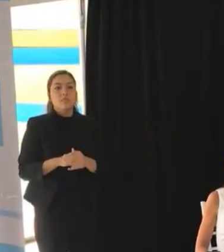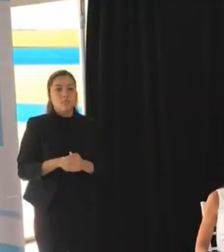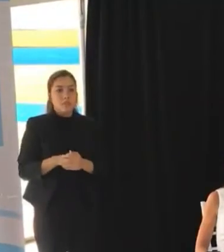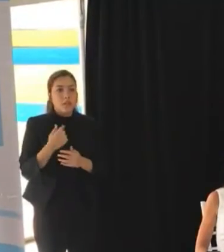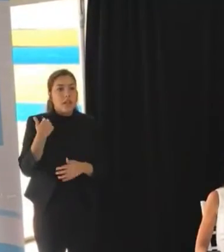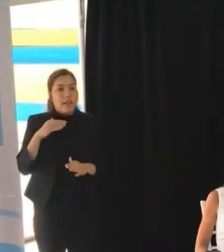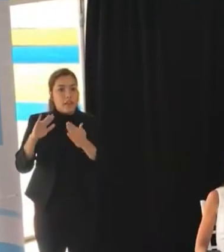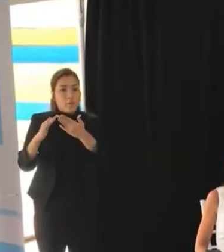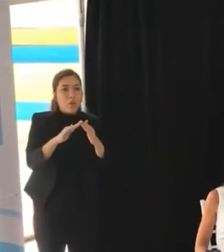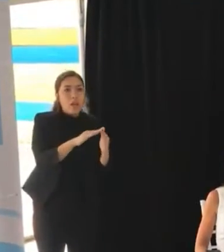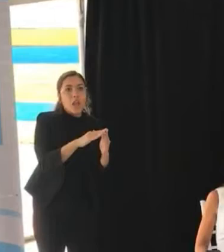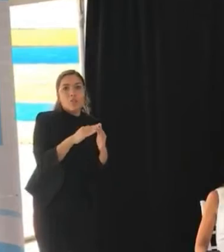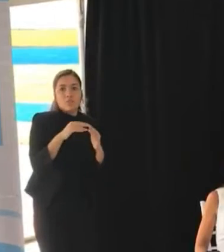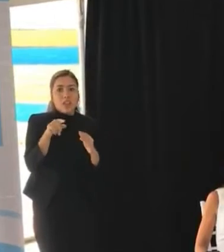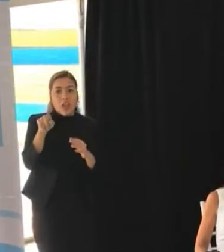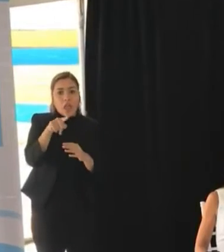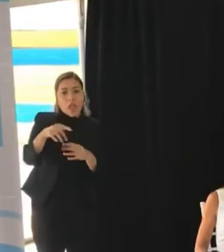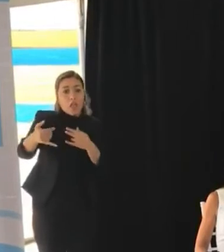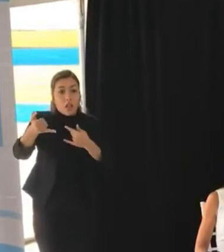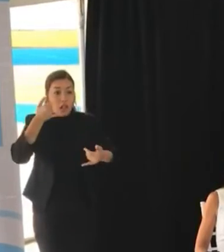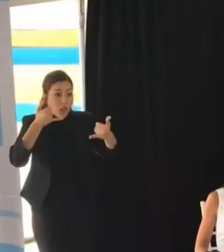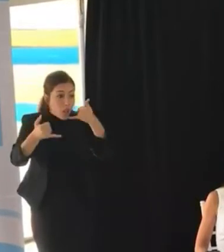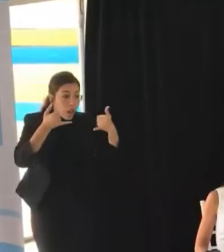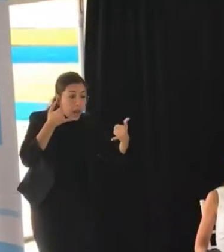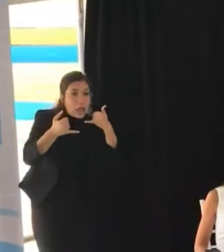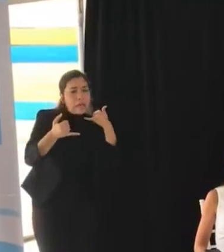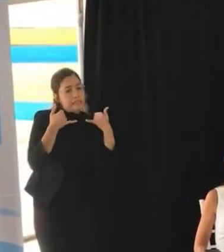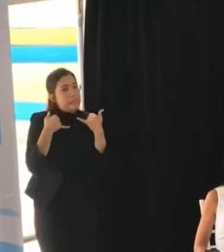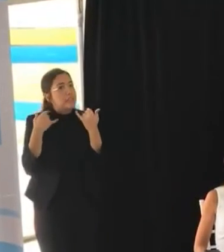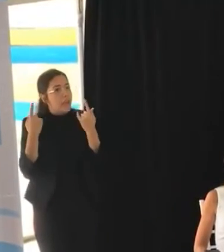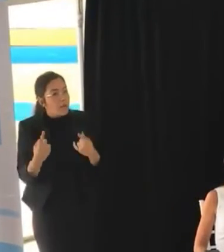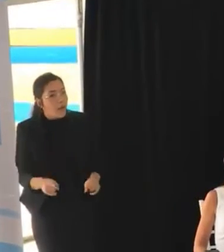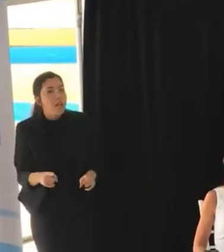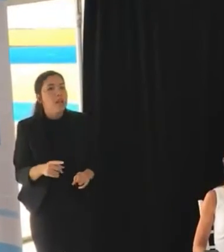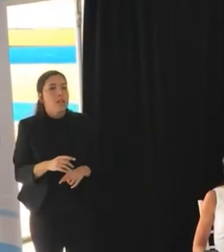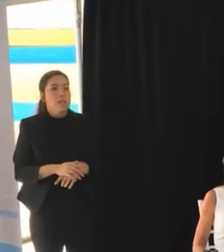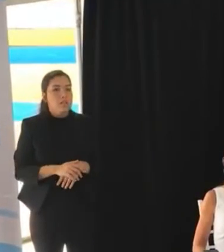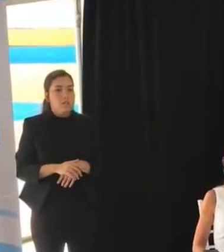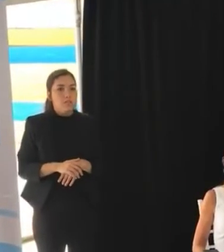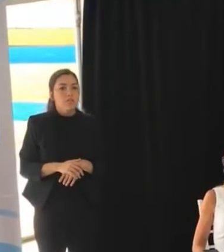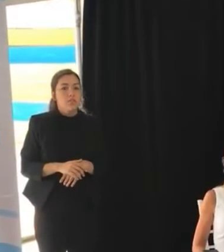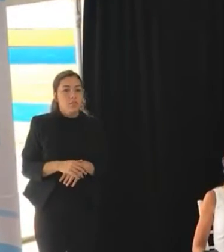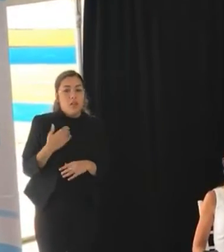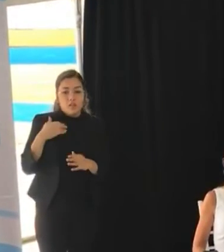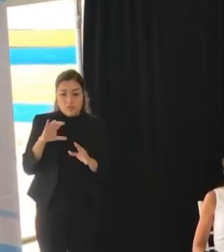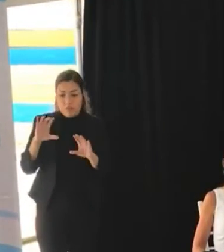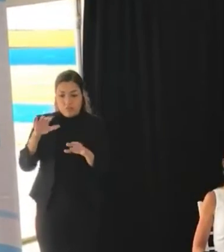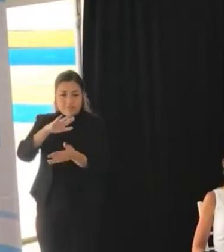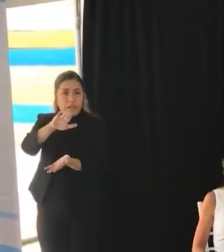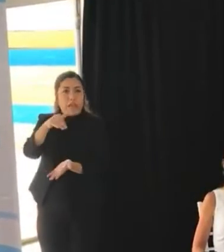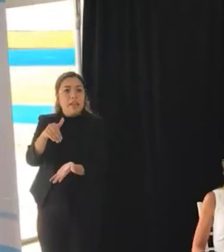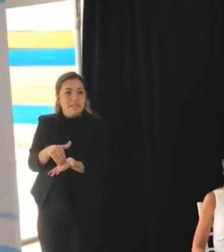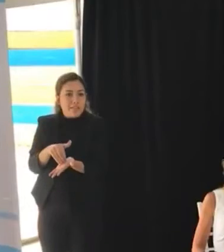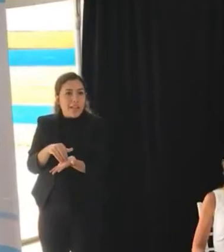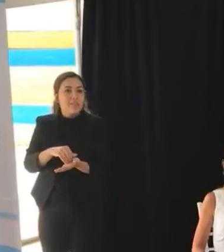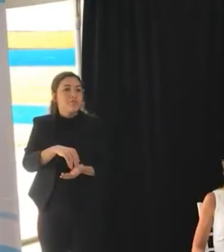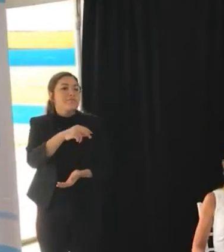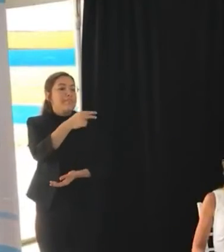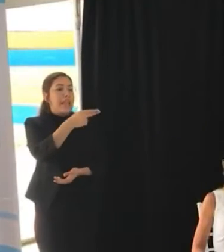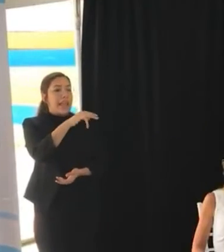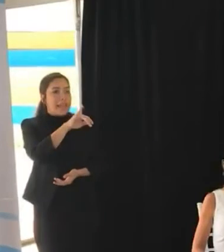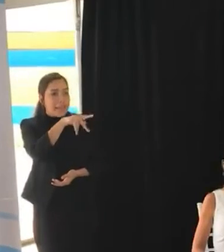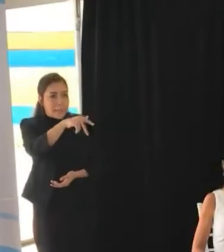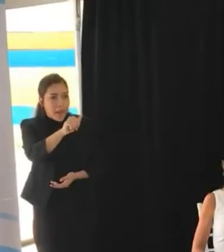llamadas de pacientes que quieren ser vacunados, los centros 330 que están en el área, los centros IPA, que son los servicios de